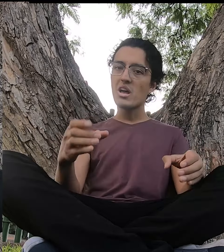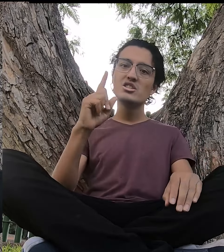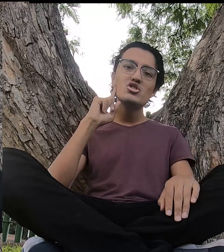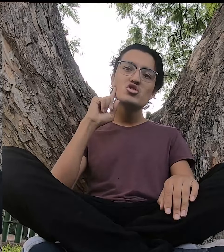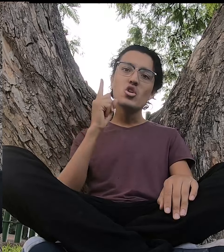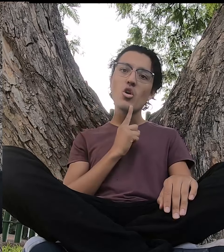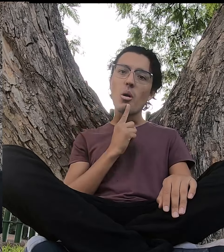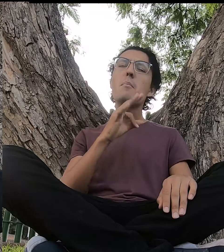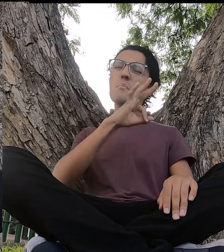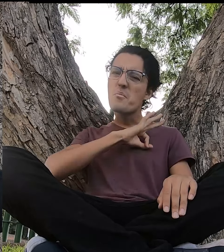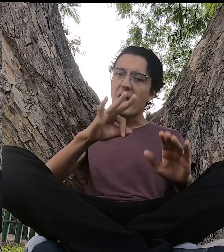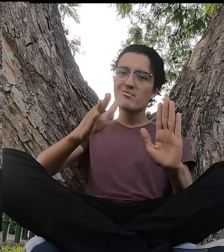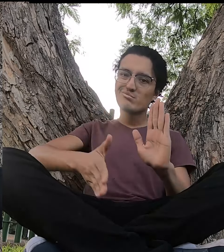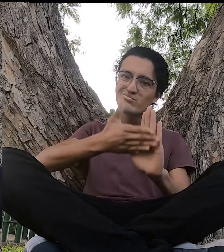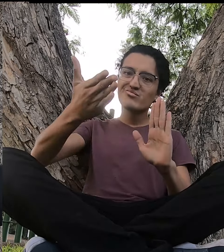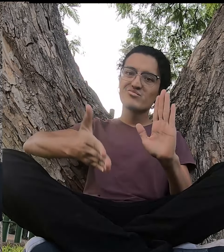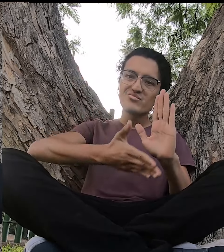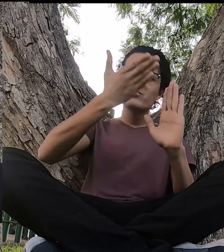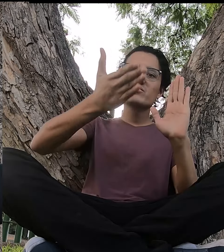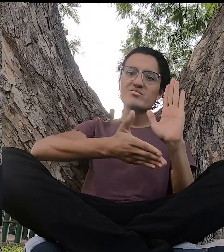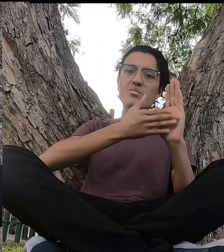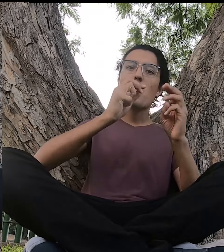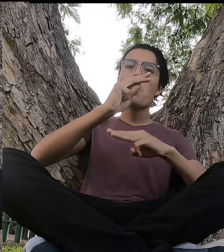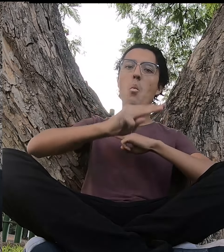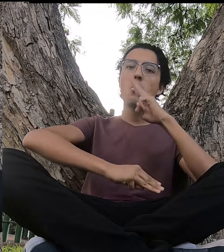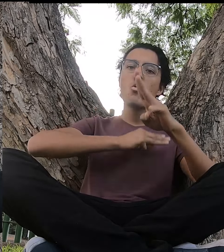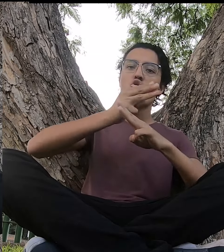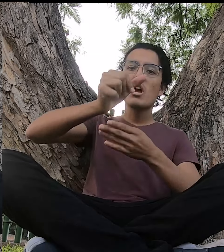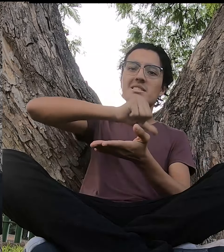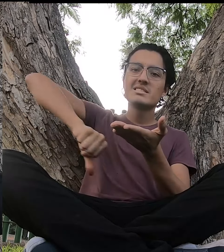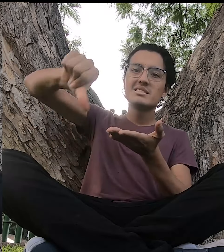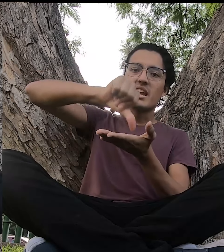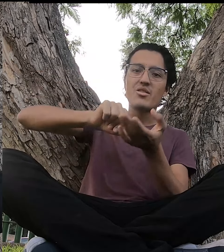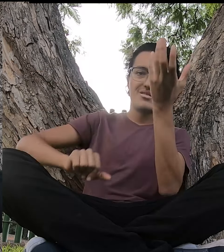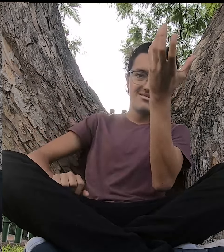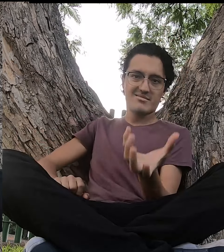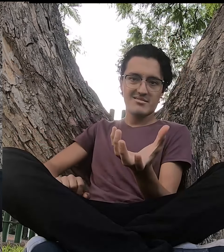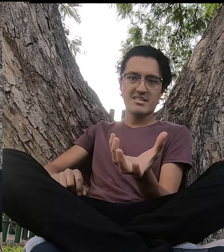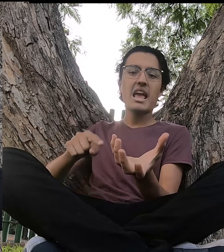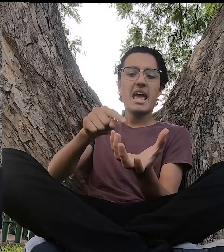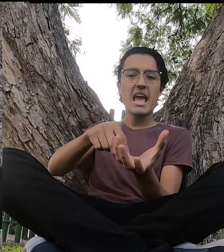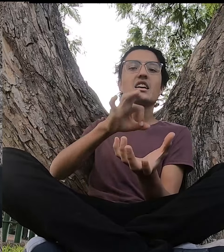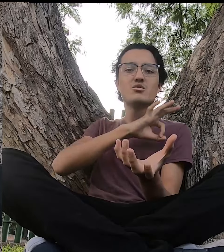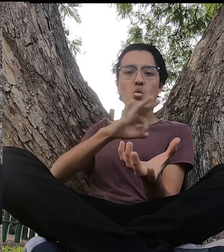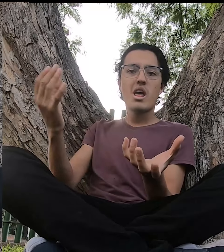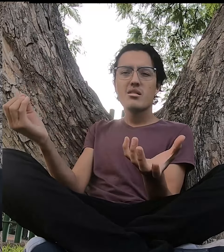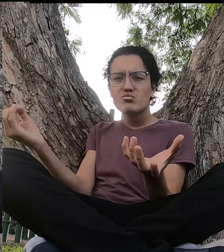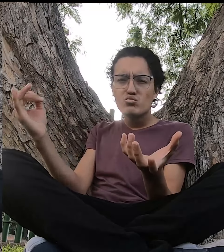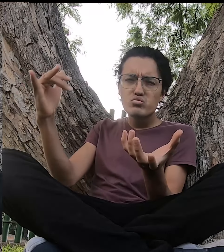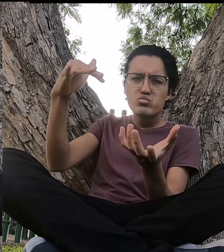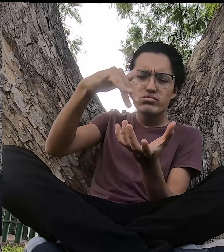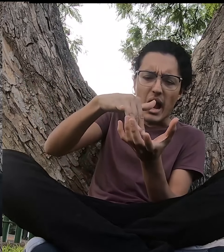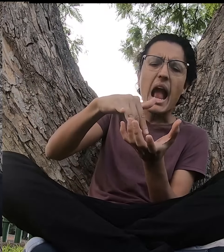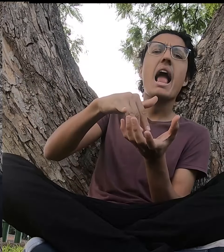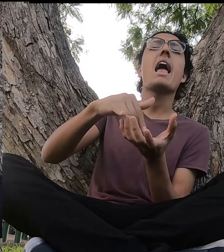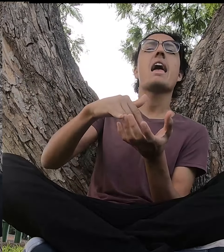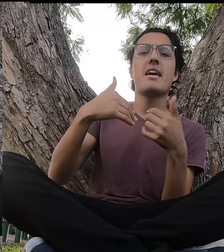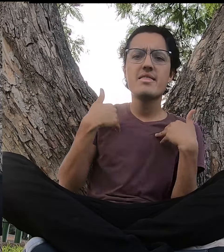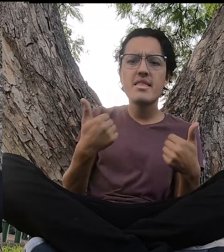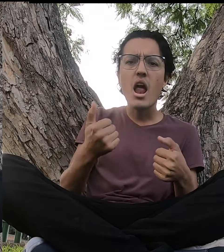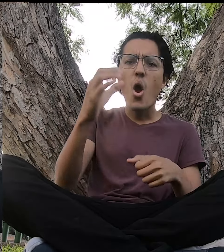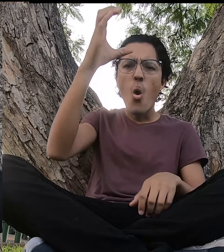de sordos, podemos construir este mundo que está en medio, en donde nosotros podemos meternos a entender sobre su